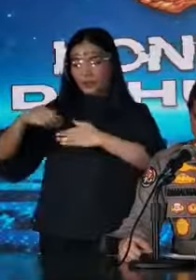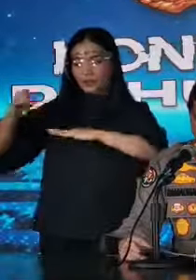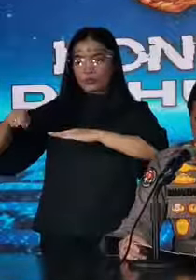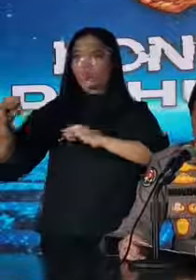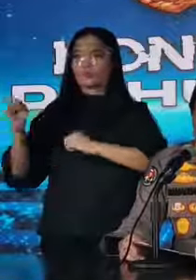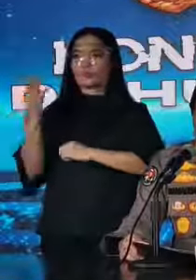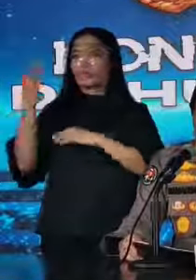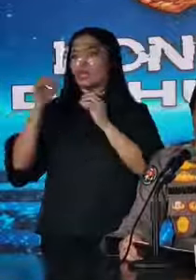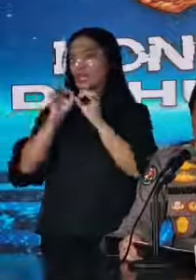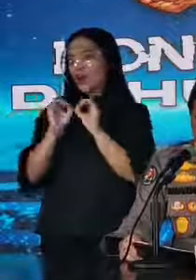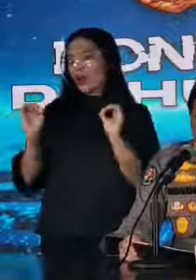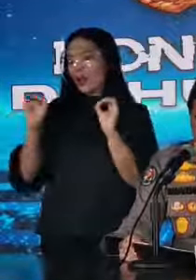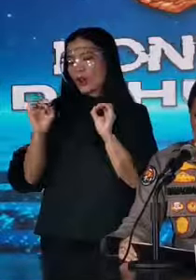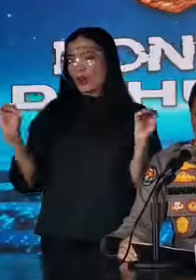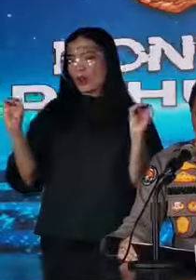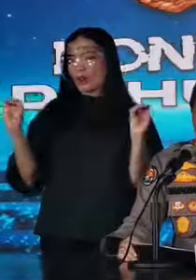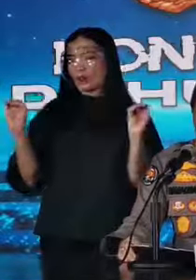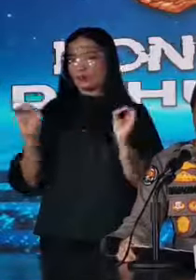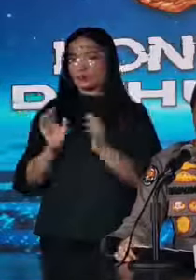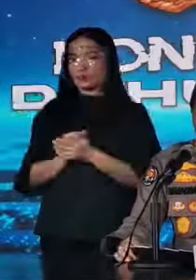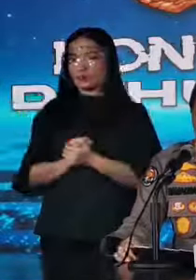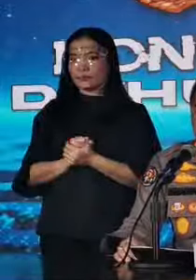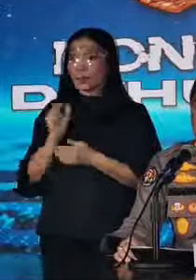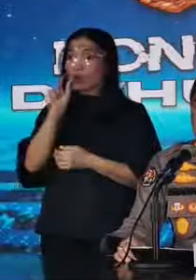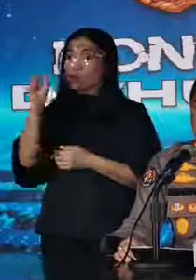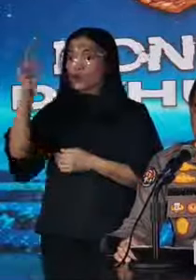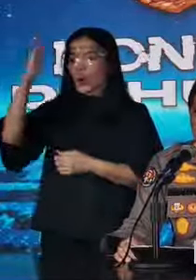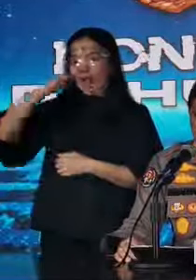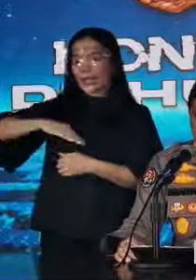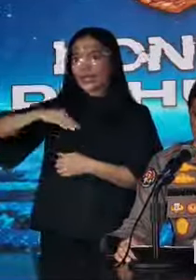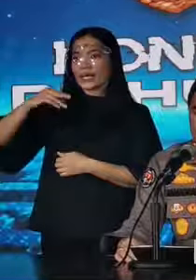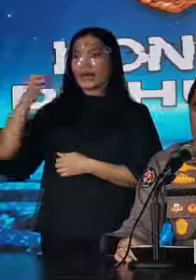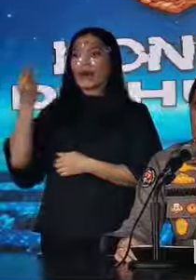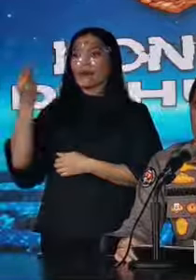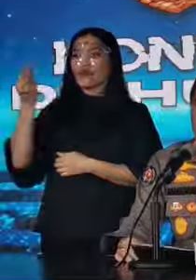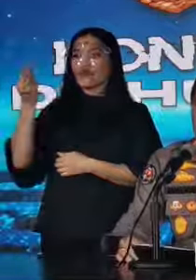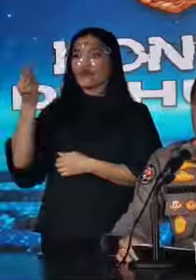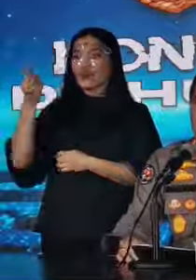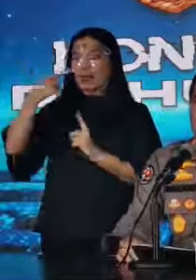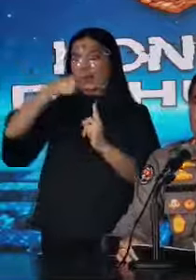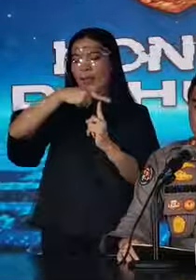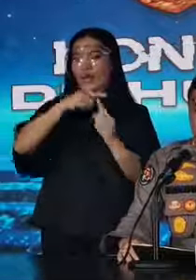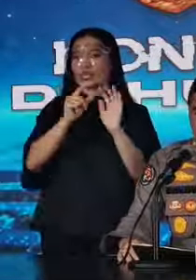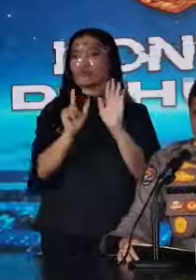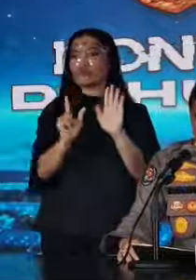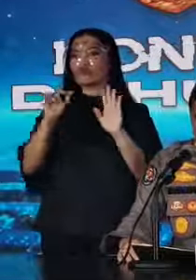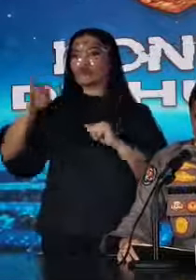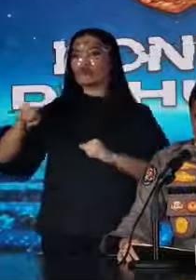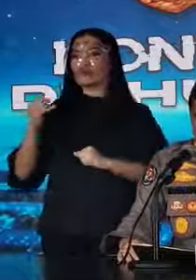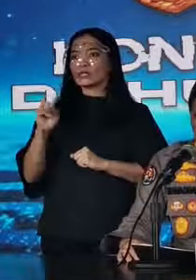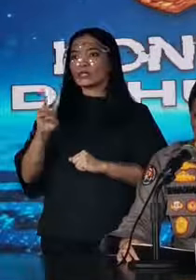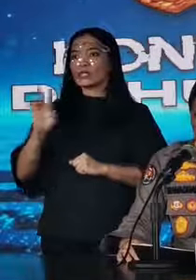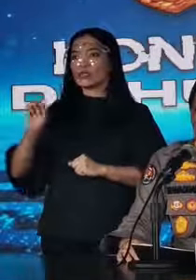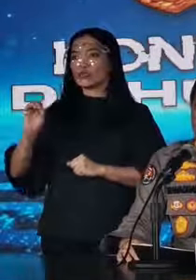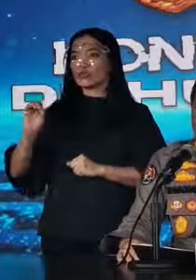nihil. Berikutnya untuk hari Rabu tanggal 7 Juli